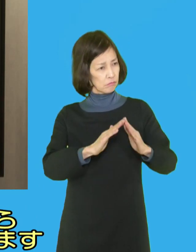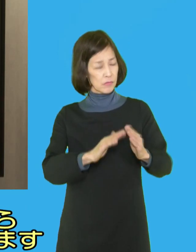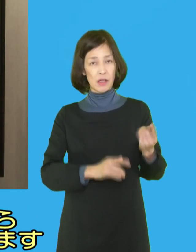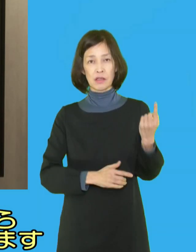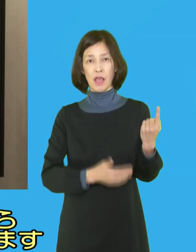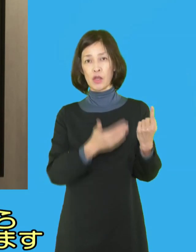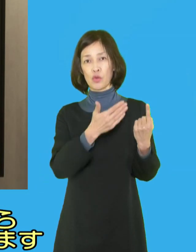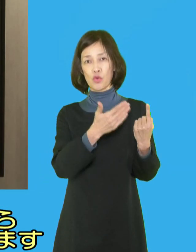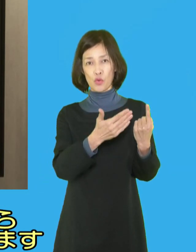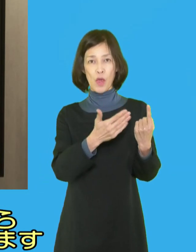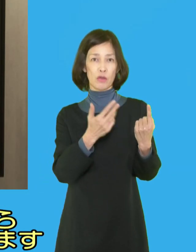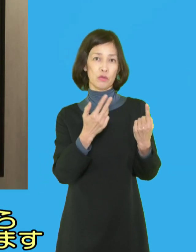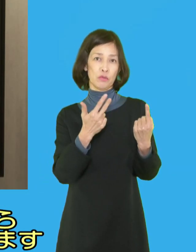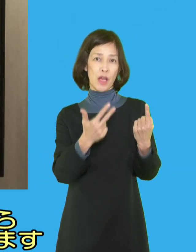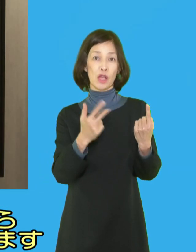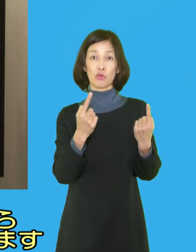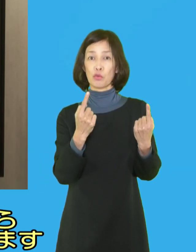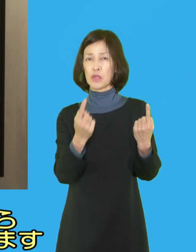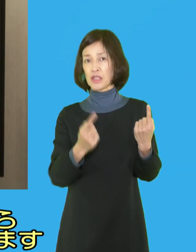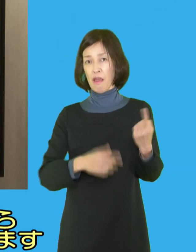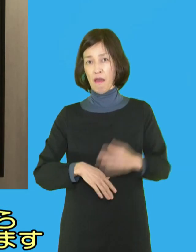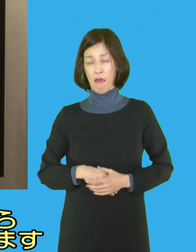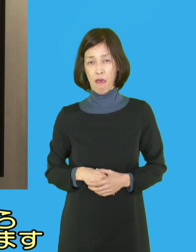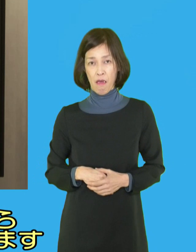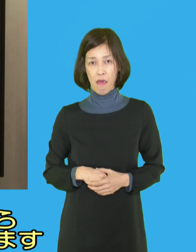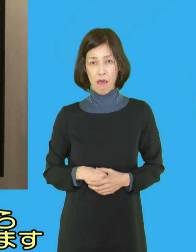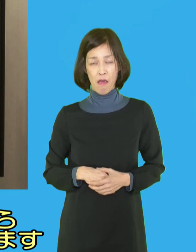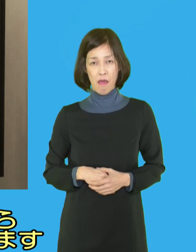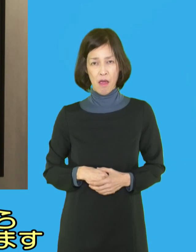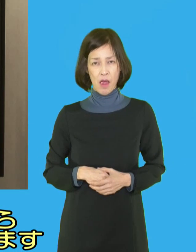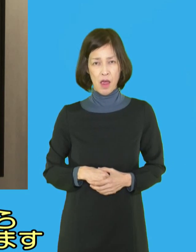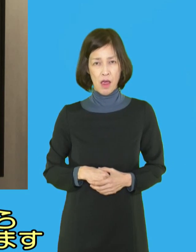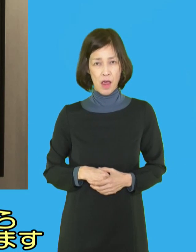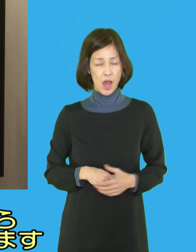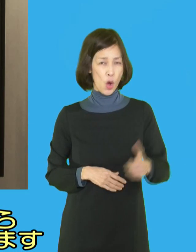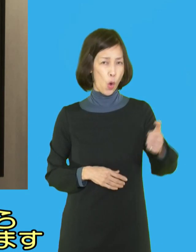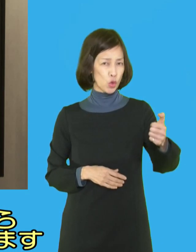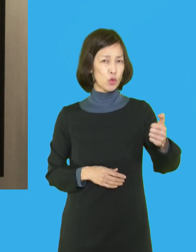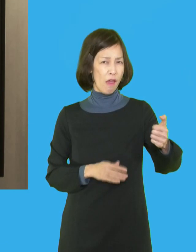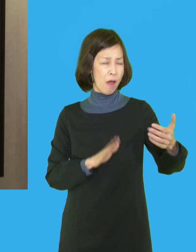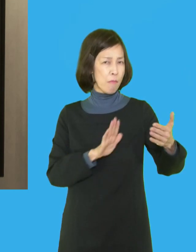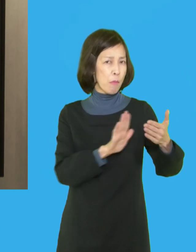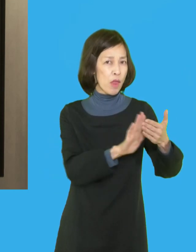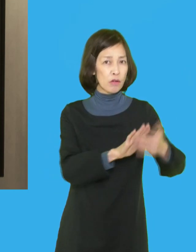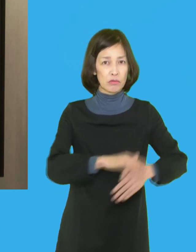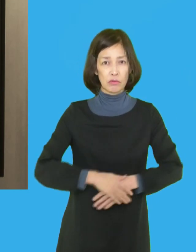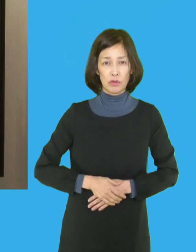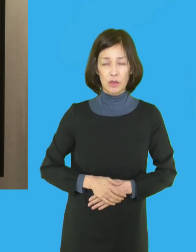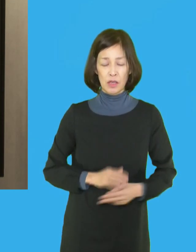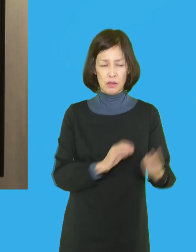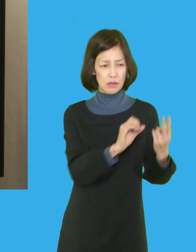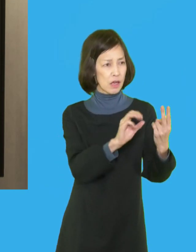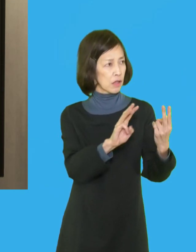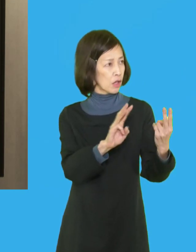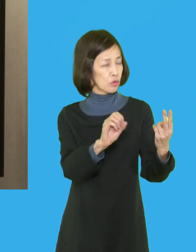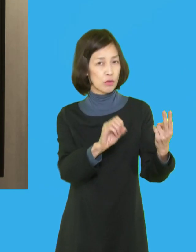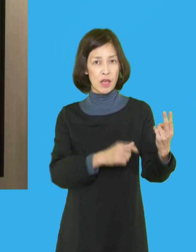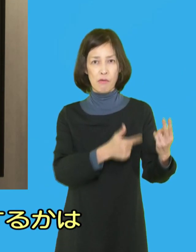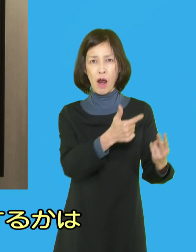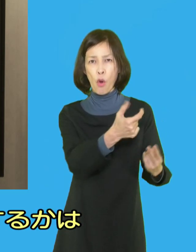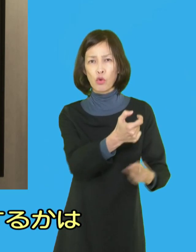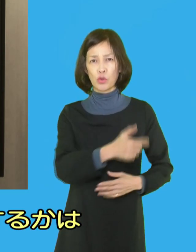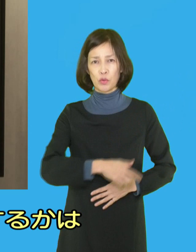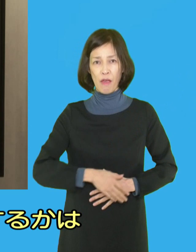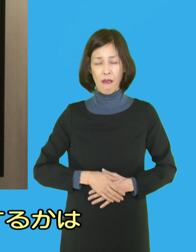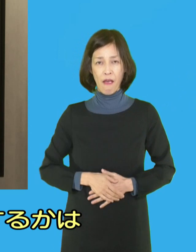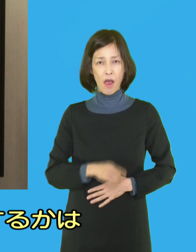1971年の建設ですから、まもなく50年を迎えます。2030年にはもう60年ということですから、